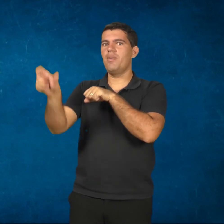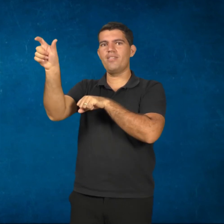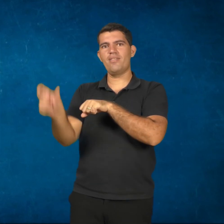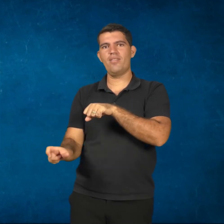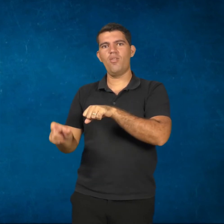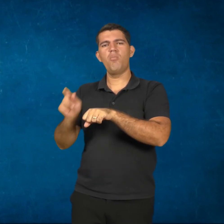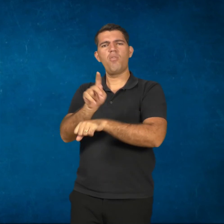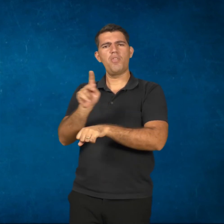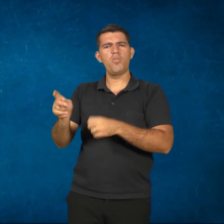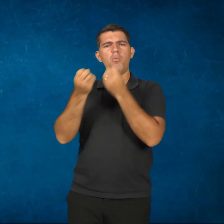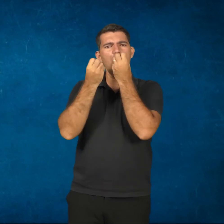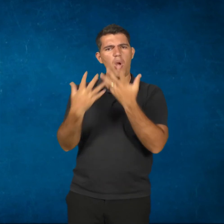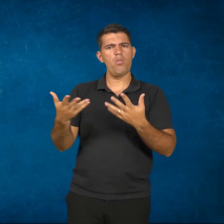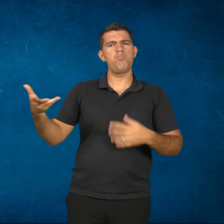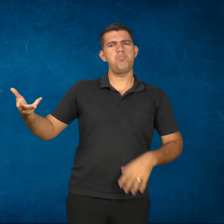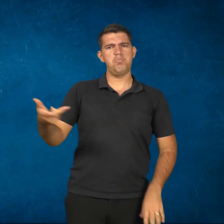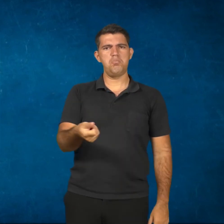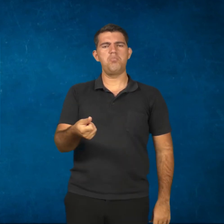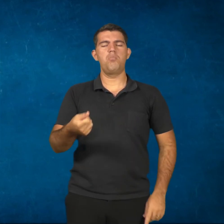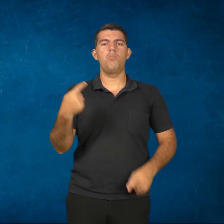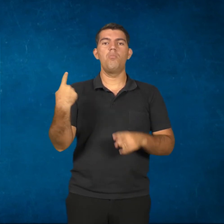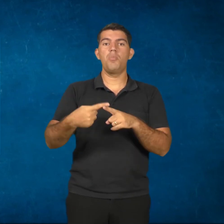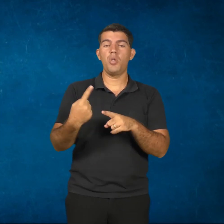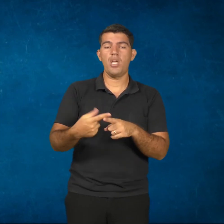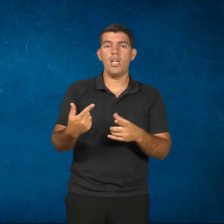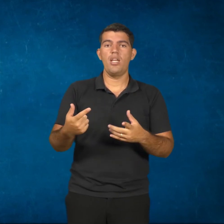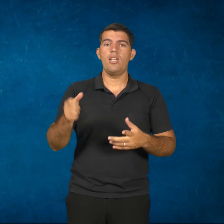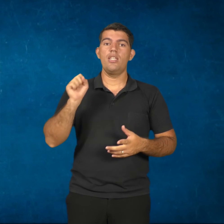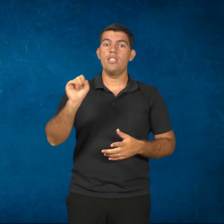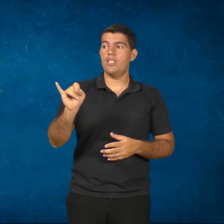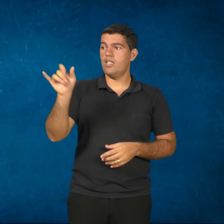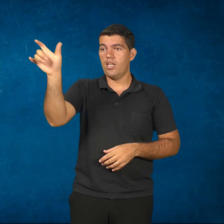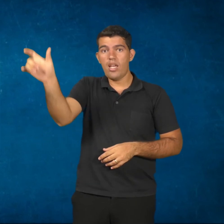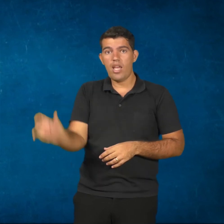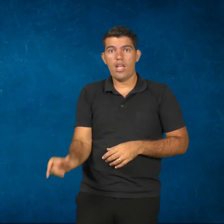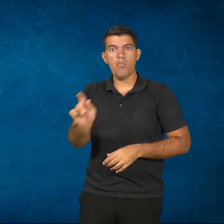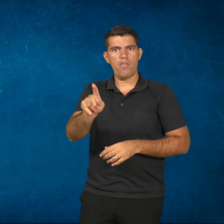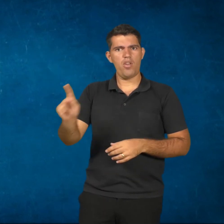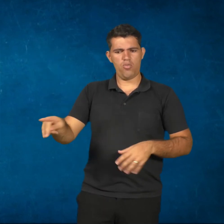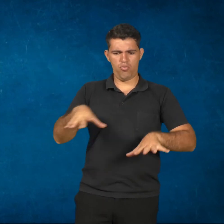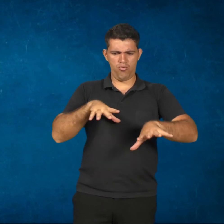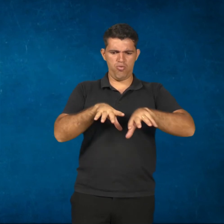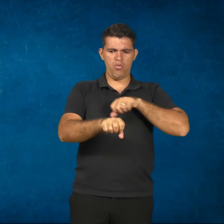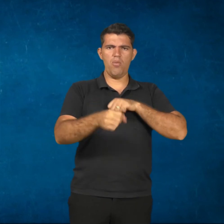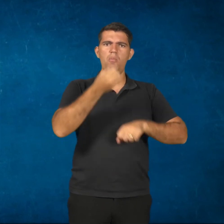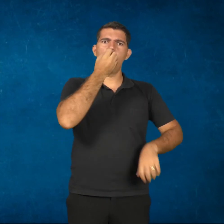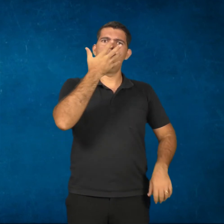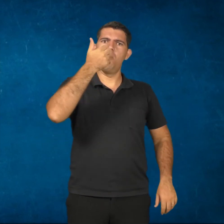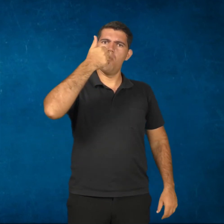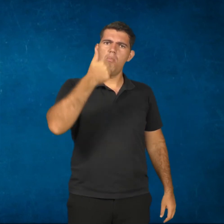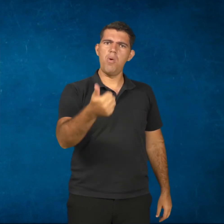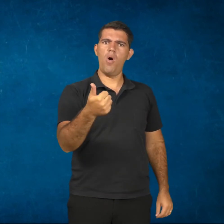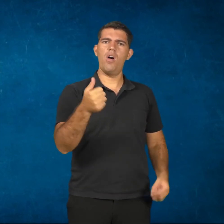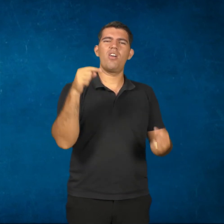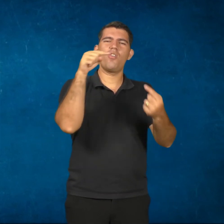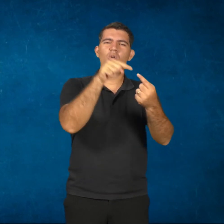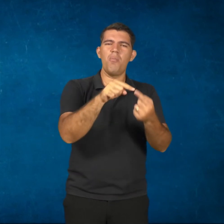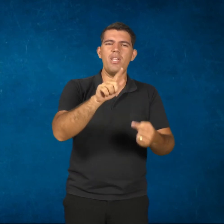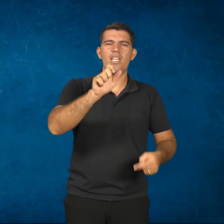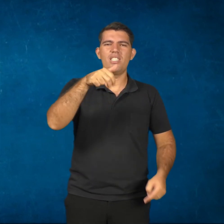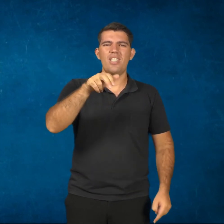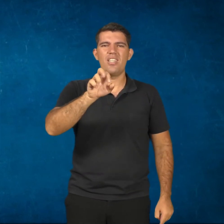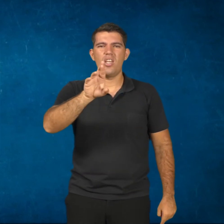professores adequada, competente, porque se você tiver professores bem formados, também nas questões de gênero